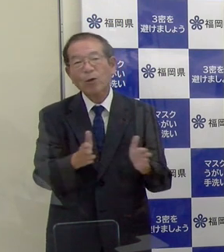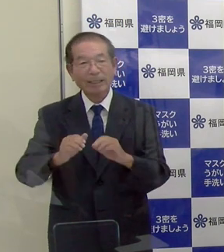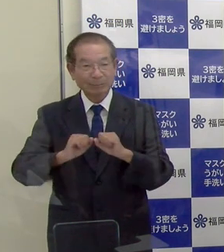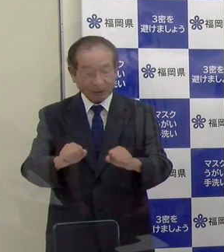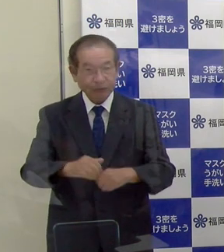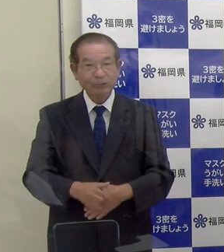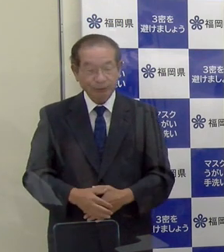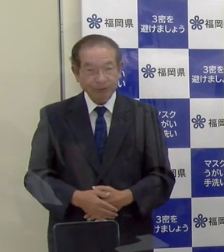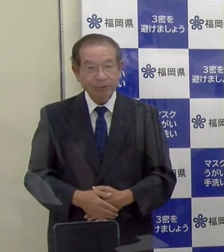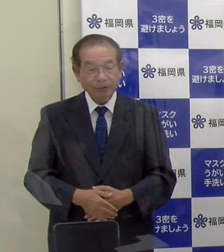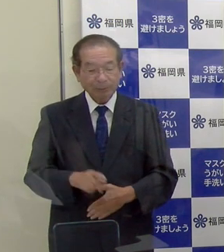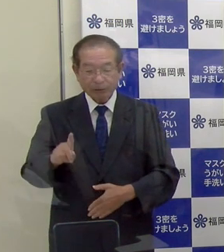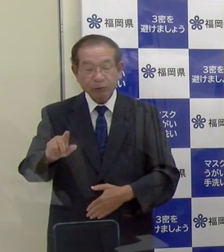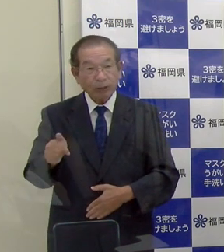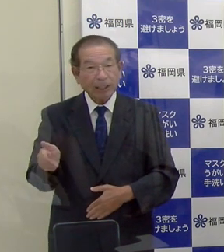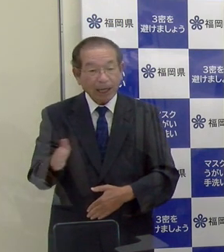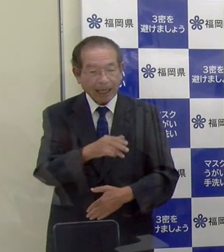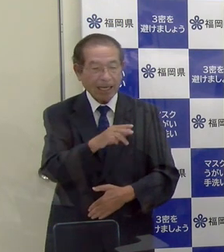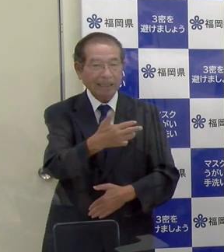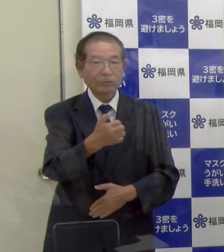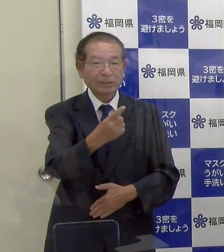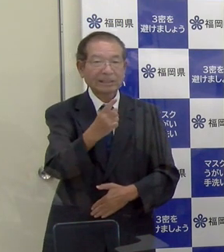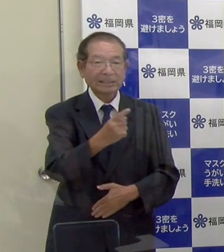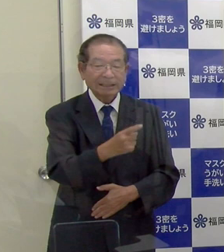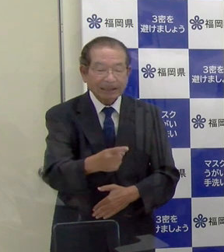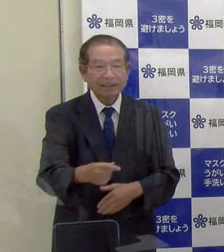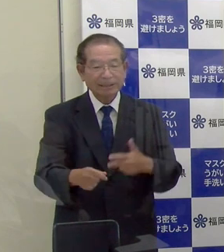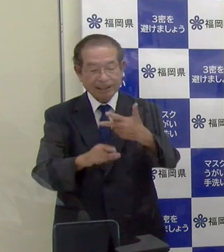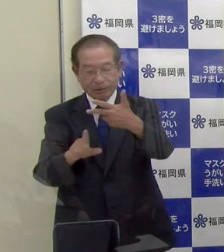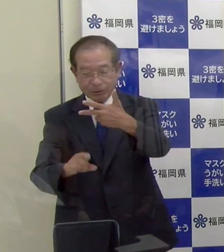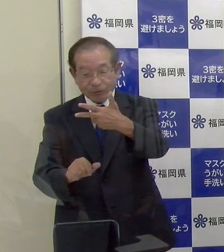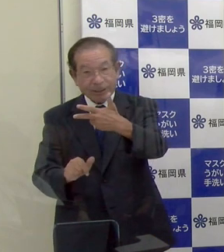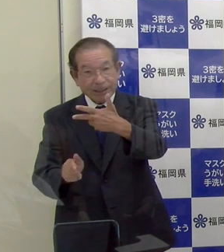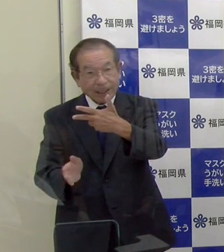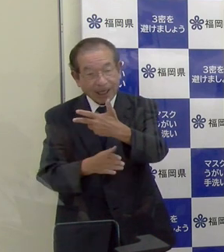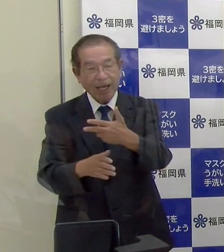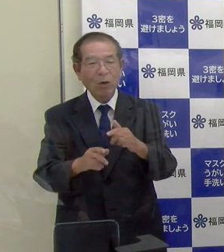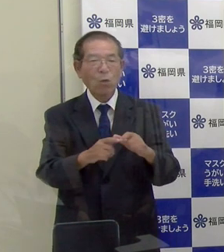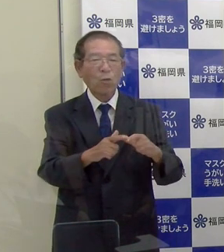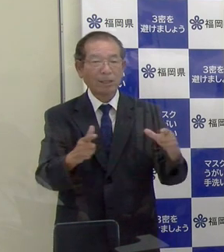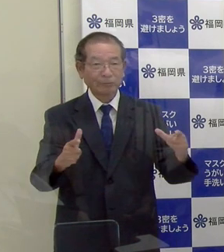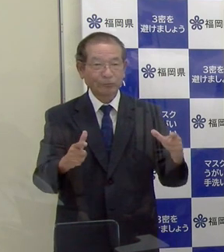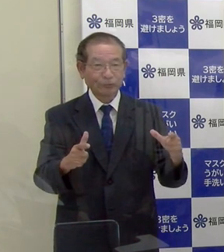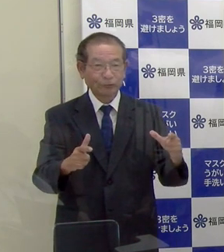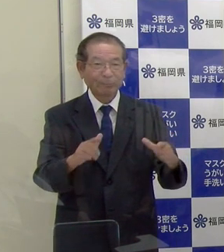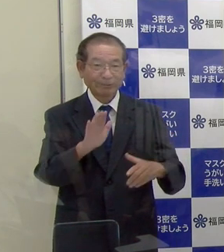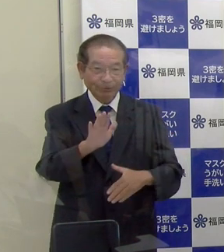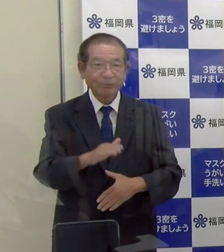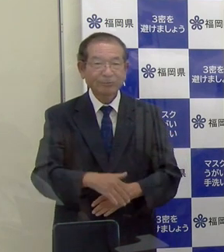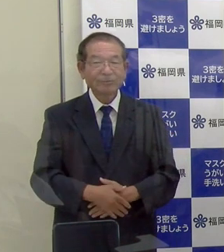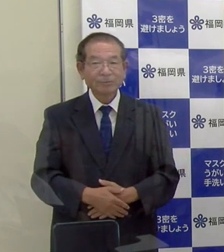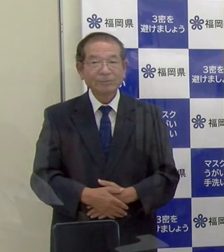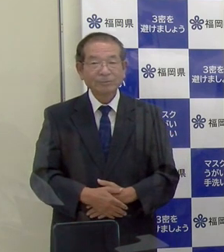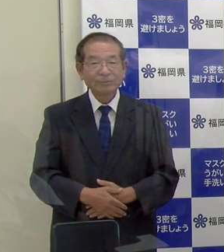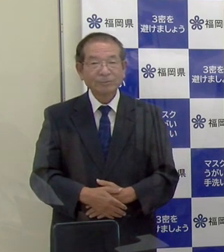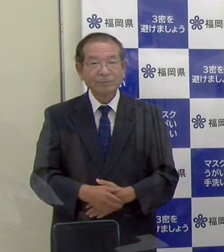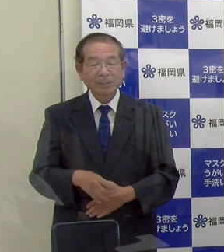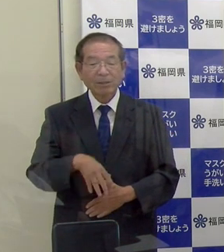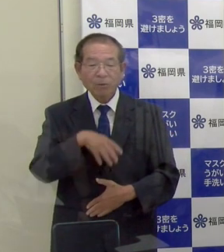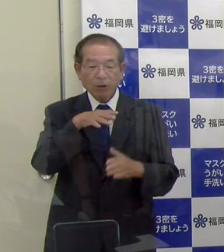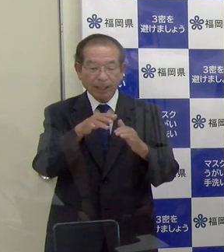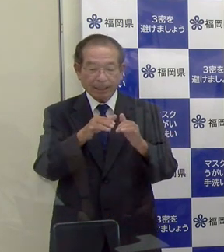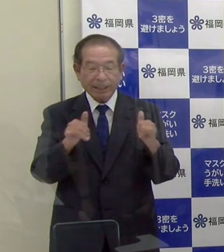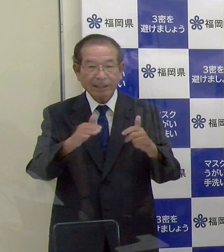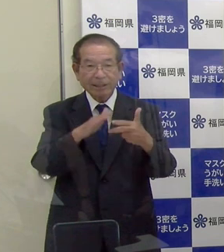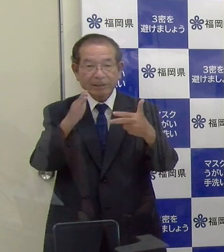15人でございましたが81人に7月15日から増強いたしております次に高齢者